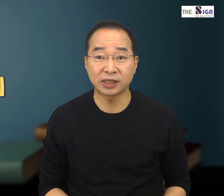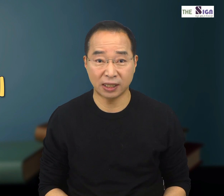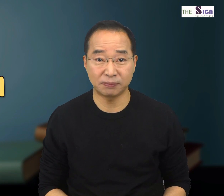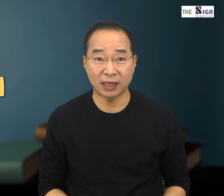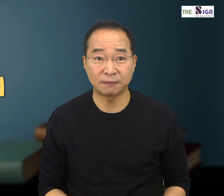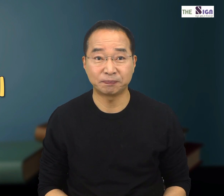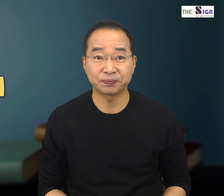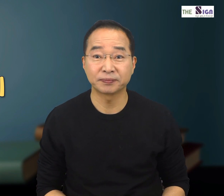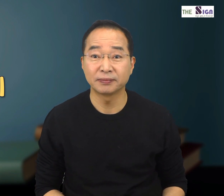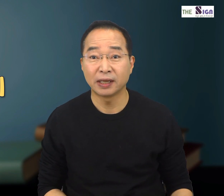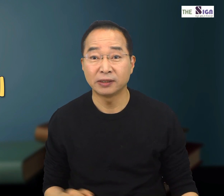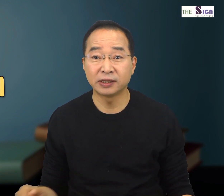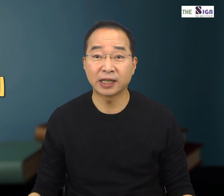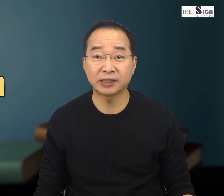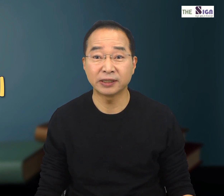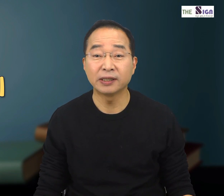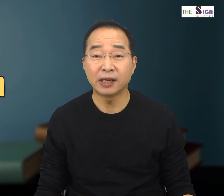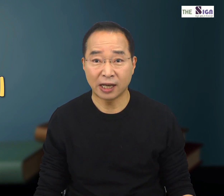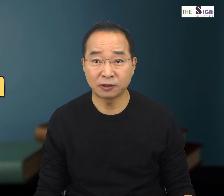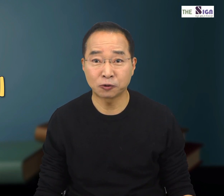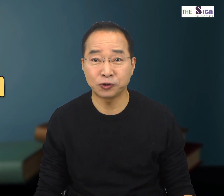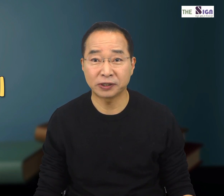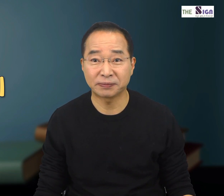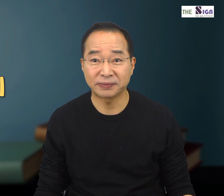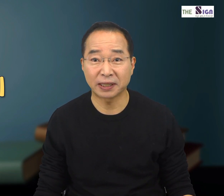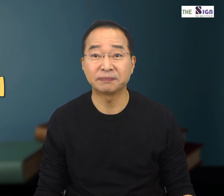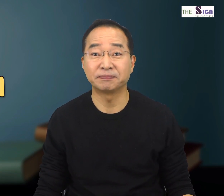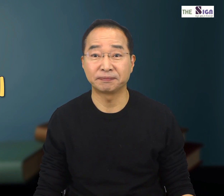시간입니다. 지금까지 안석준이었습니다.